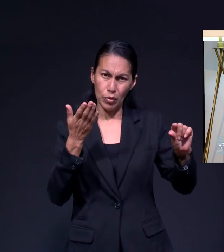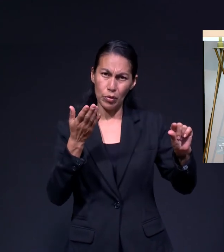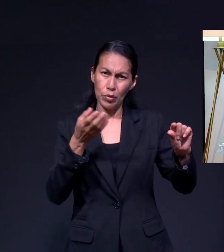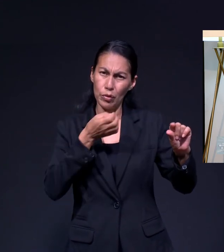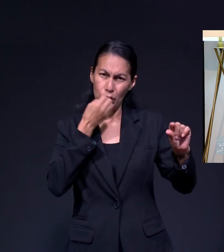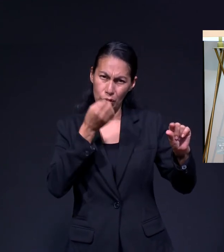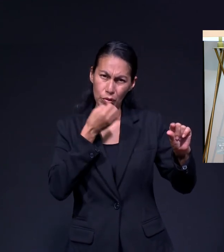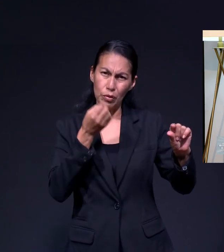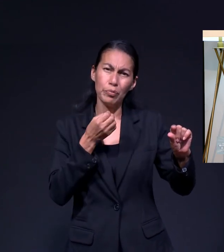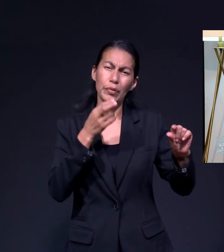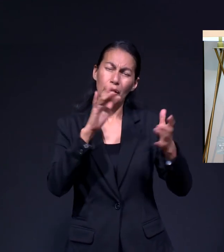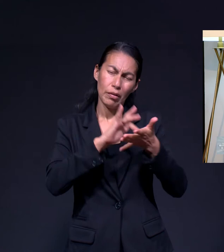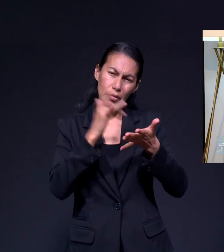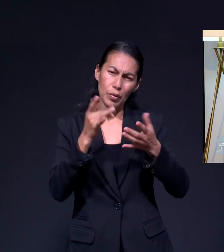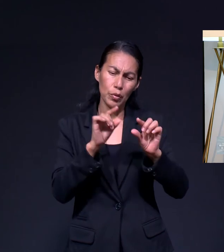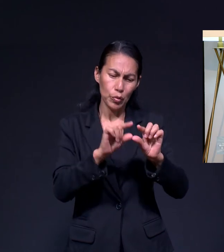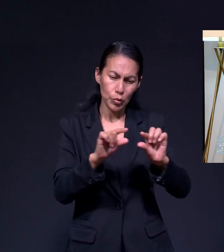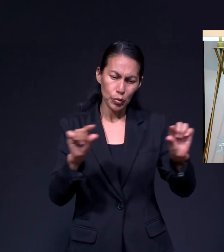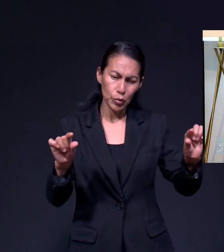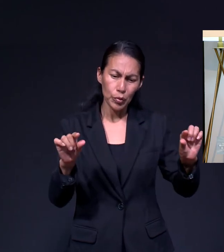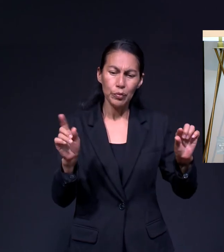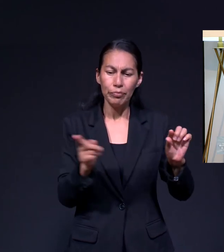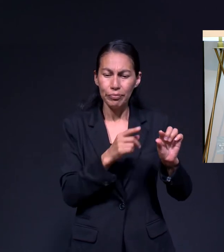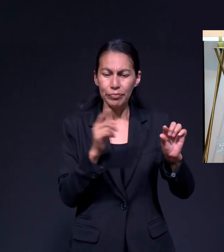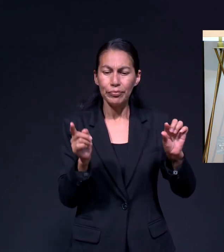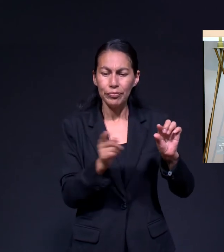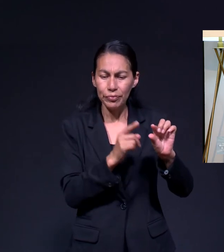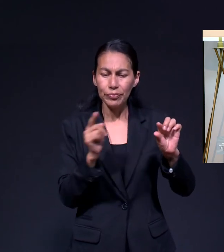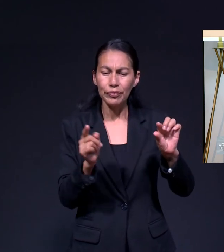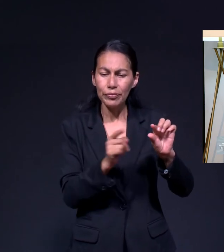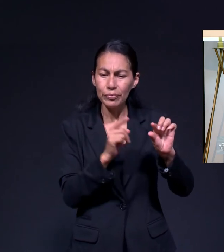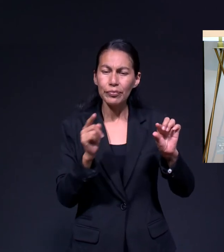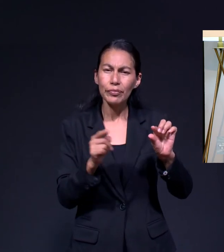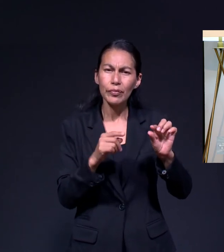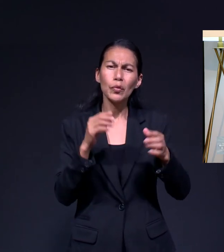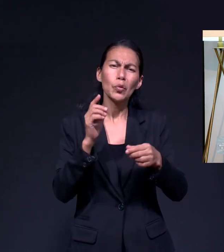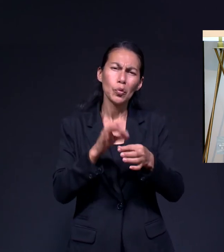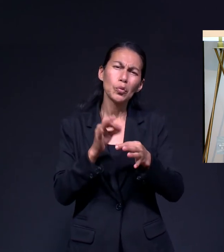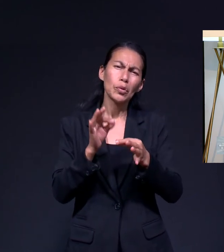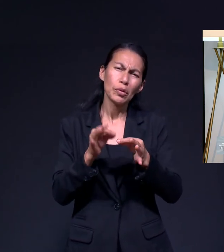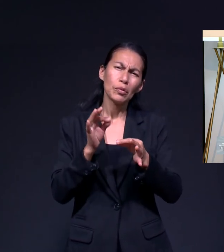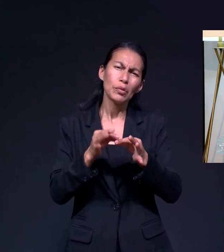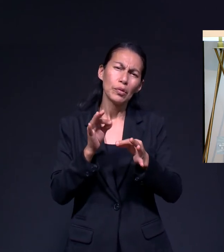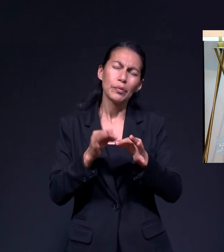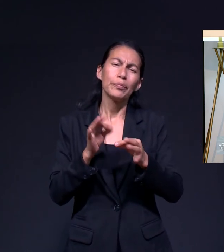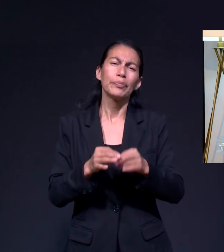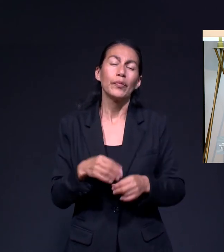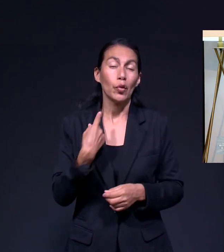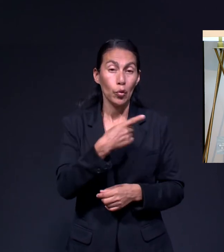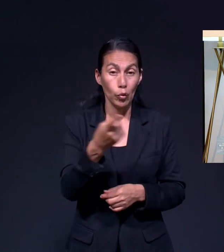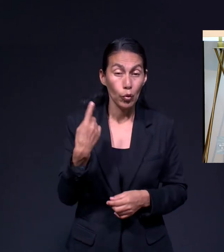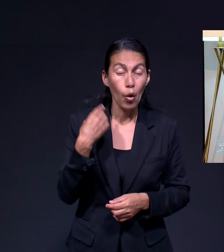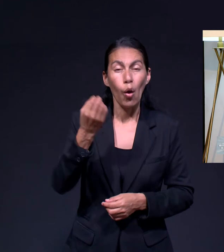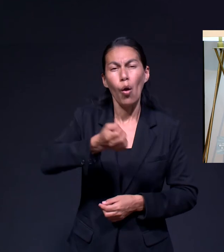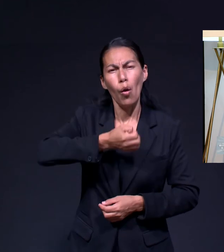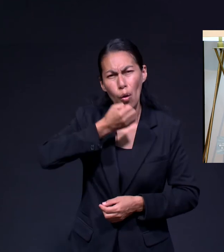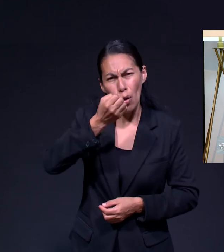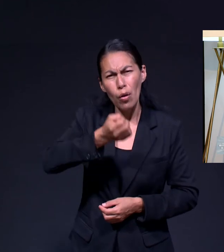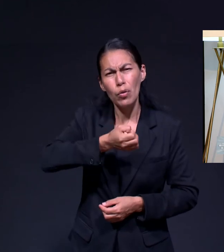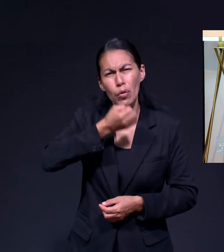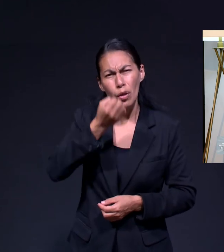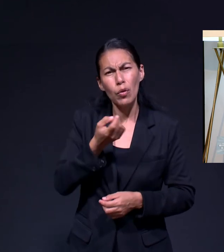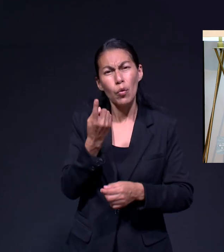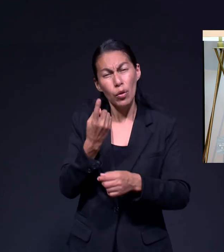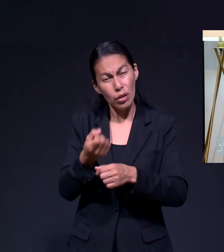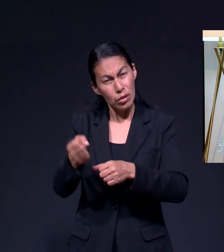constantemente han estado pasando en pantalla los pedidos de oración y los agradecimientos que ustedes nos están enviando al programa